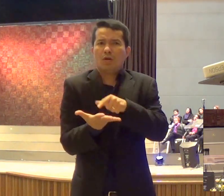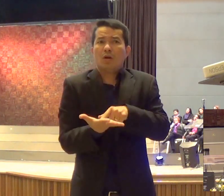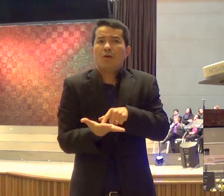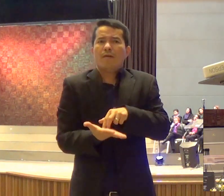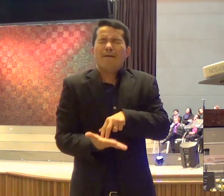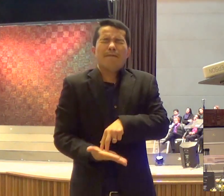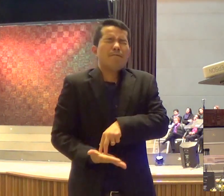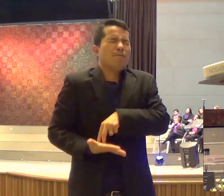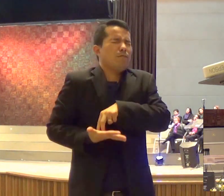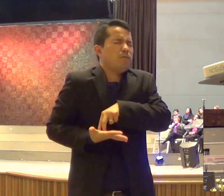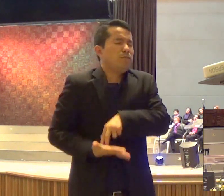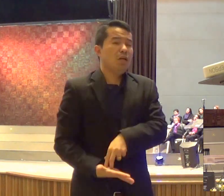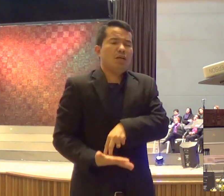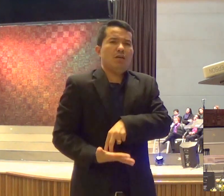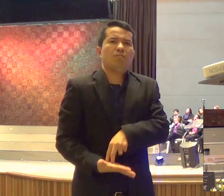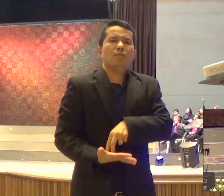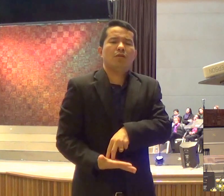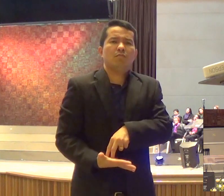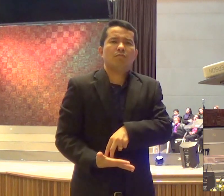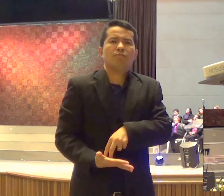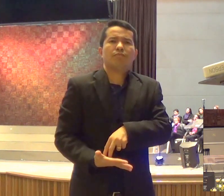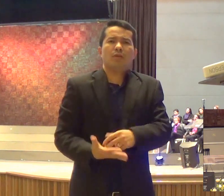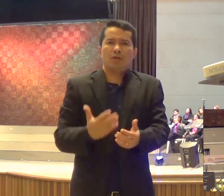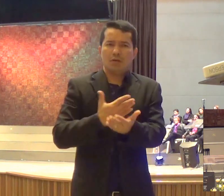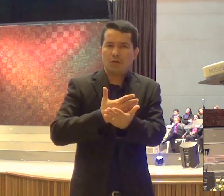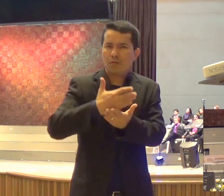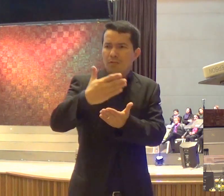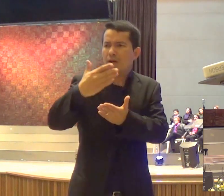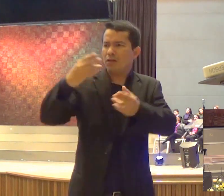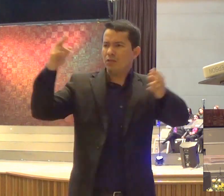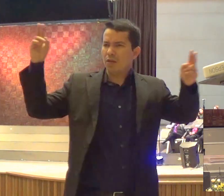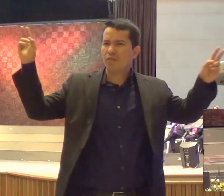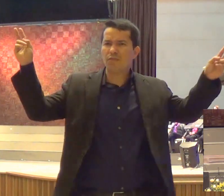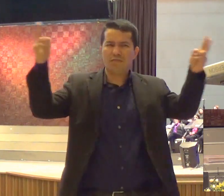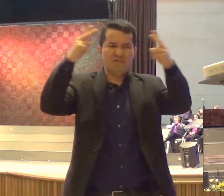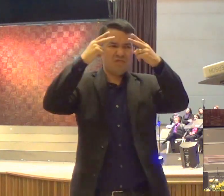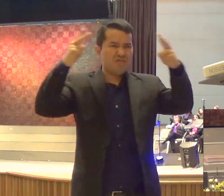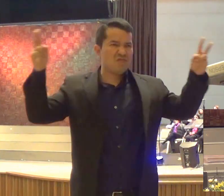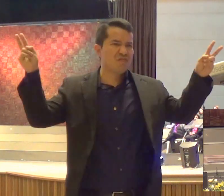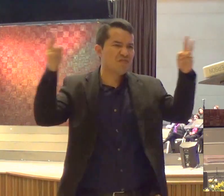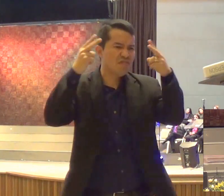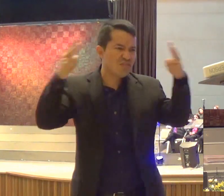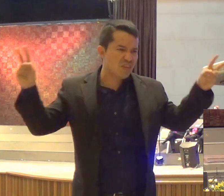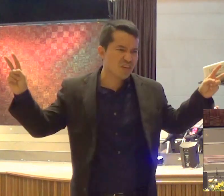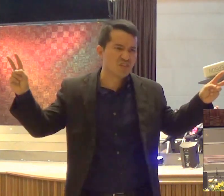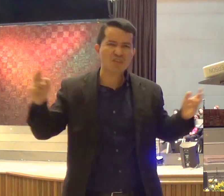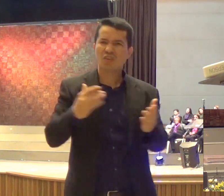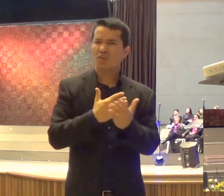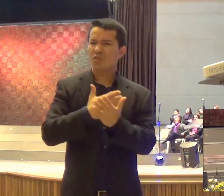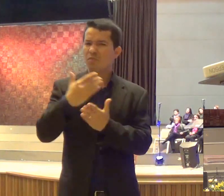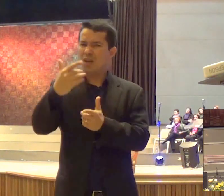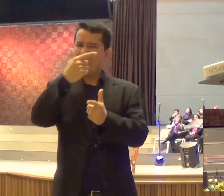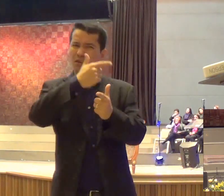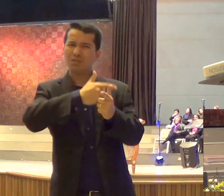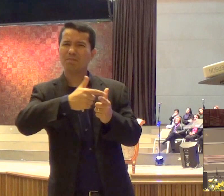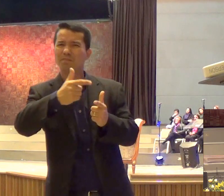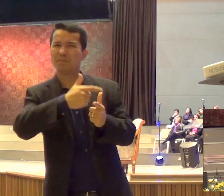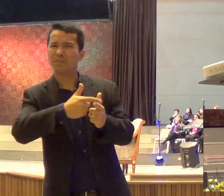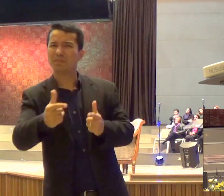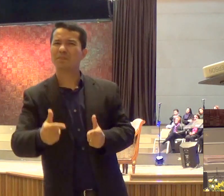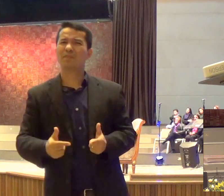para que quando o vento soprar quando as ondas remeterem contra a nossa